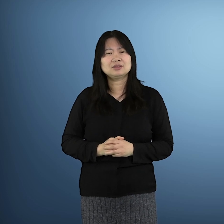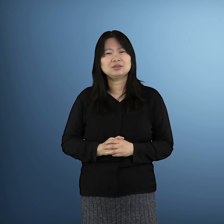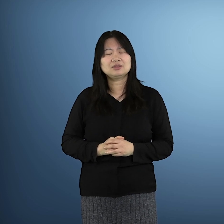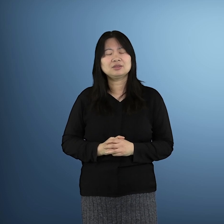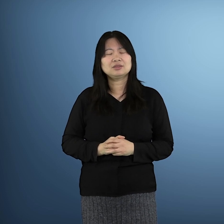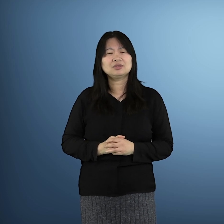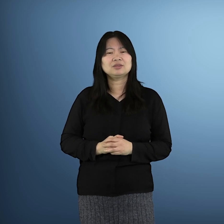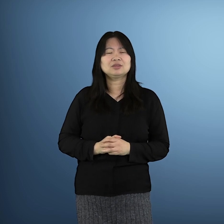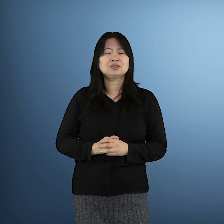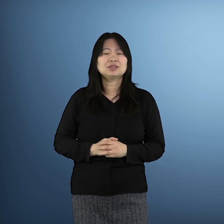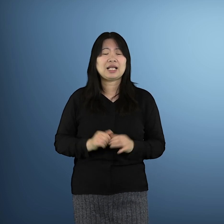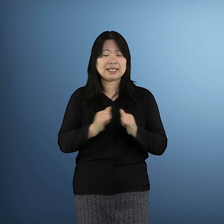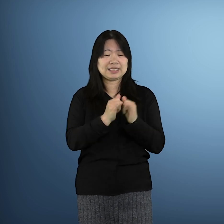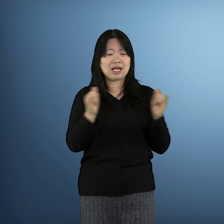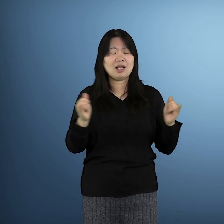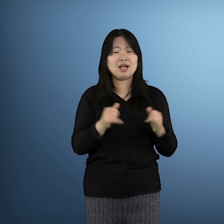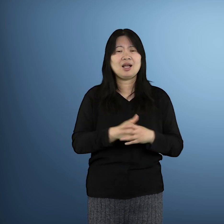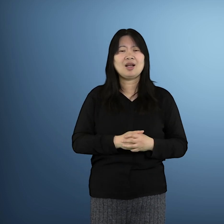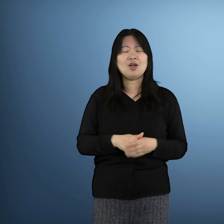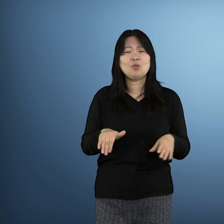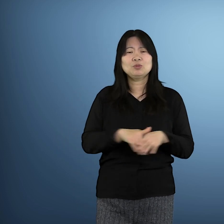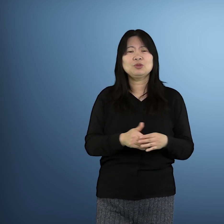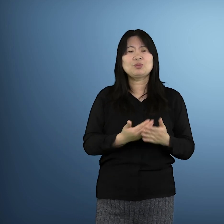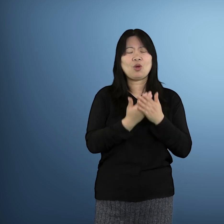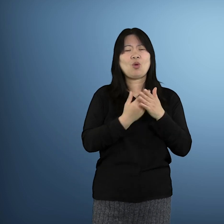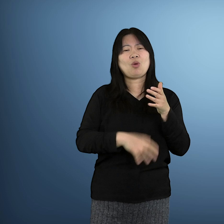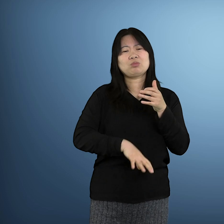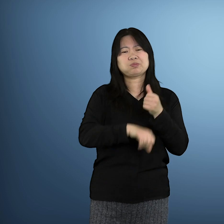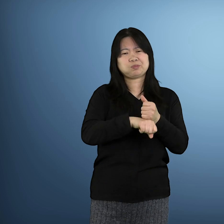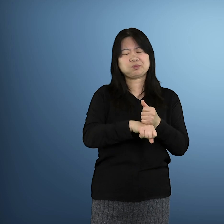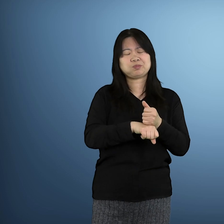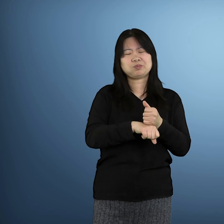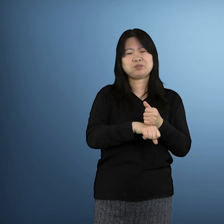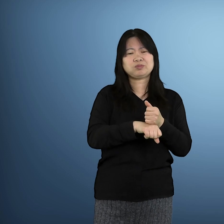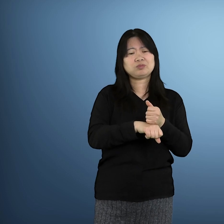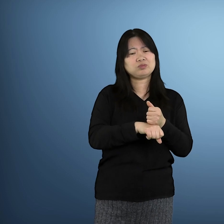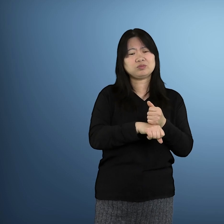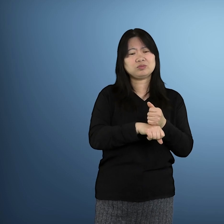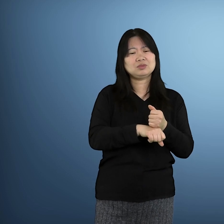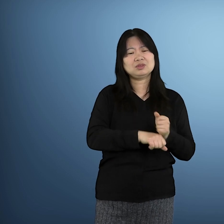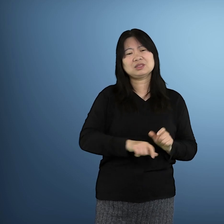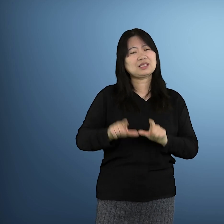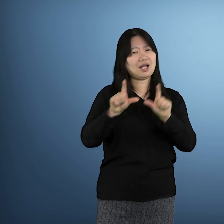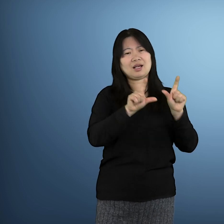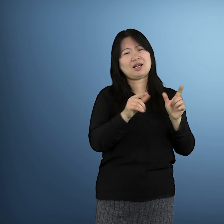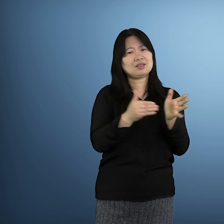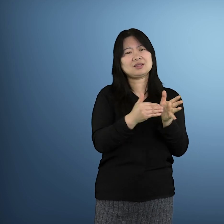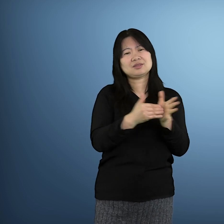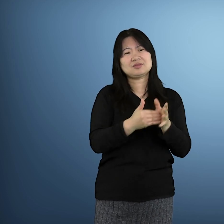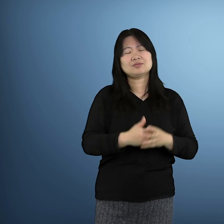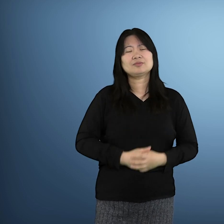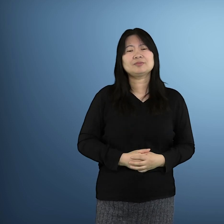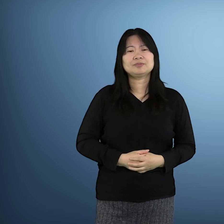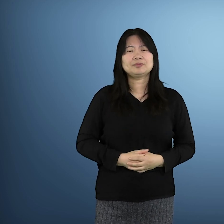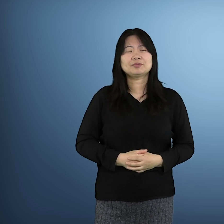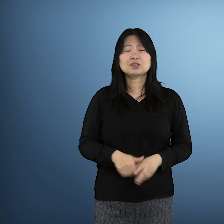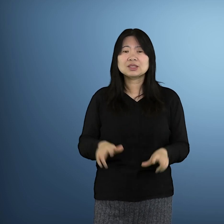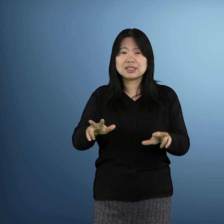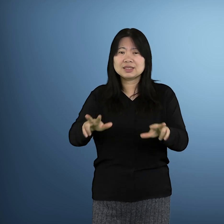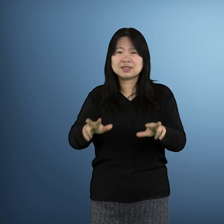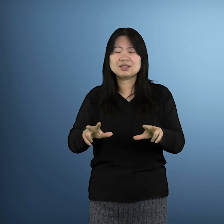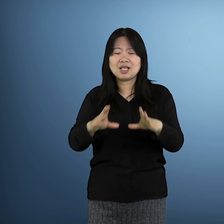그만 인간은 문명의 부속품으로 전락을 해버리는 겁니다. 사실